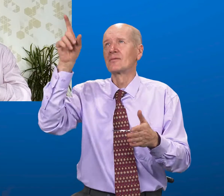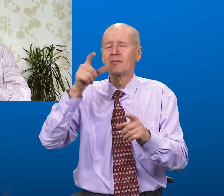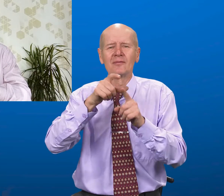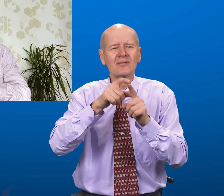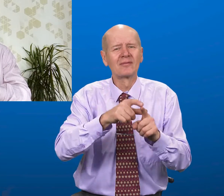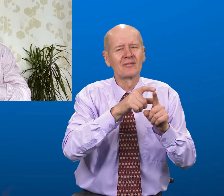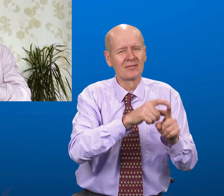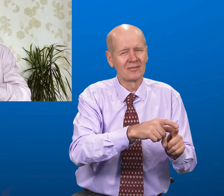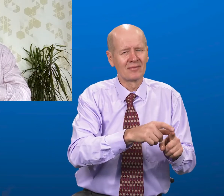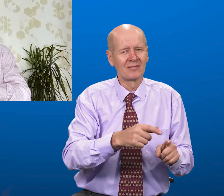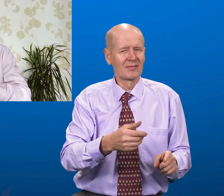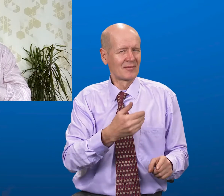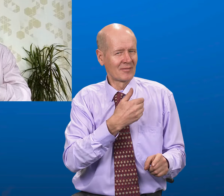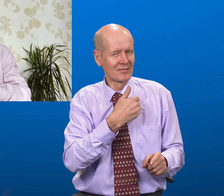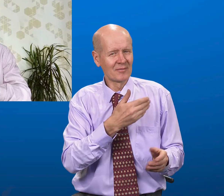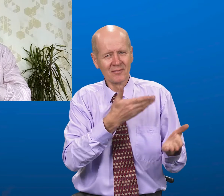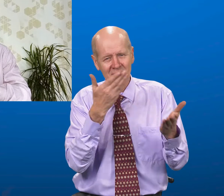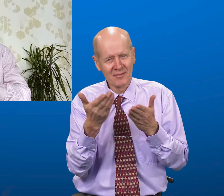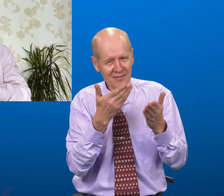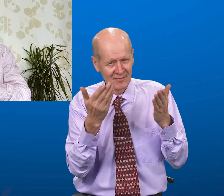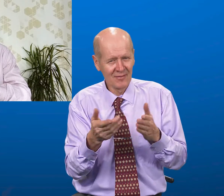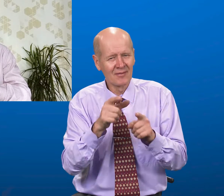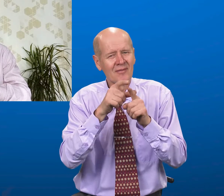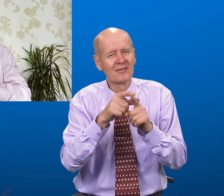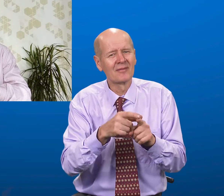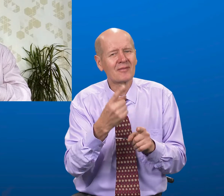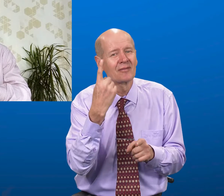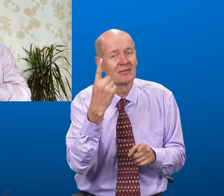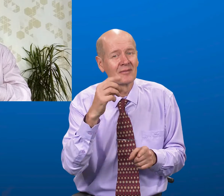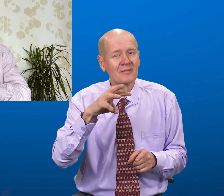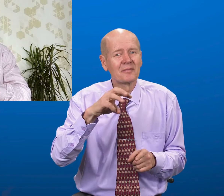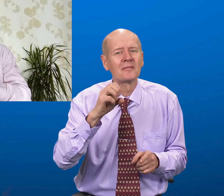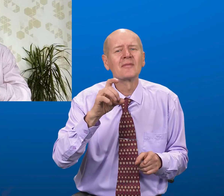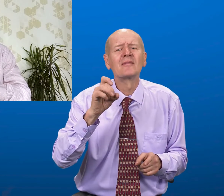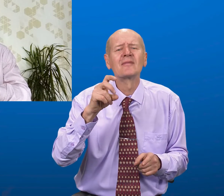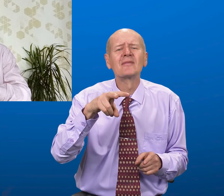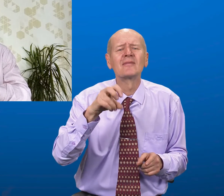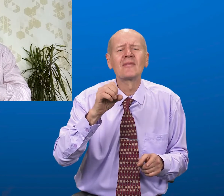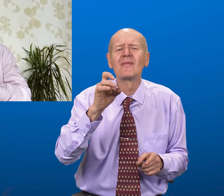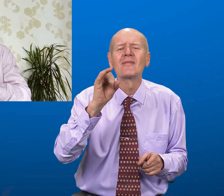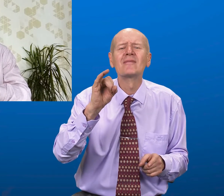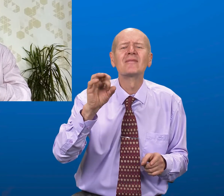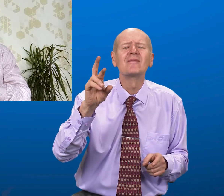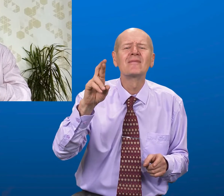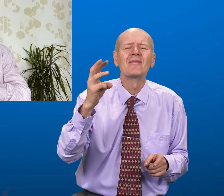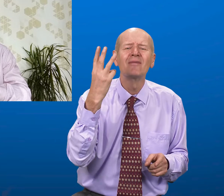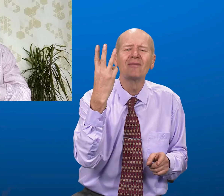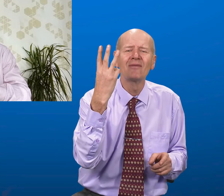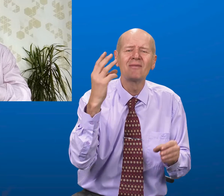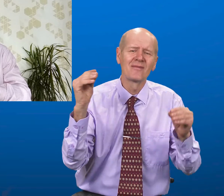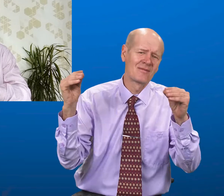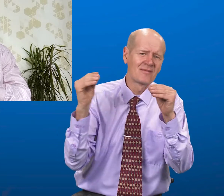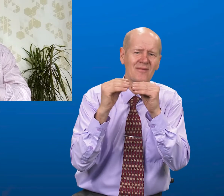обетованиям. И вот одно из обетований я хочу прочитать. Оно записано в книге у пророка Малахии. Оно всем